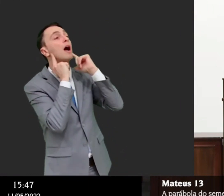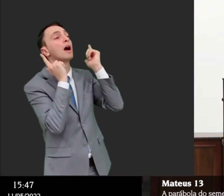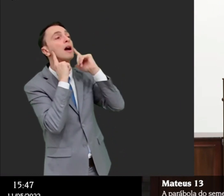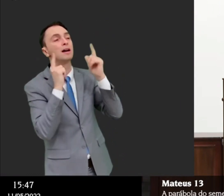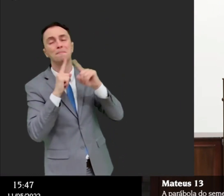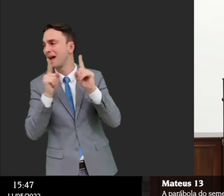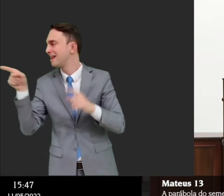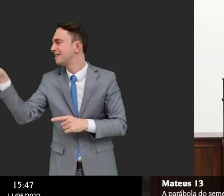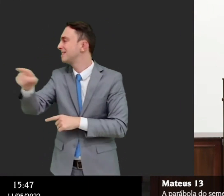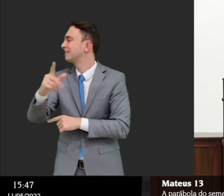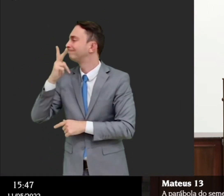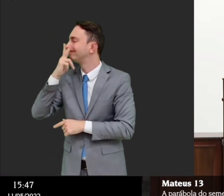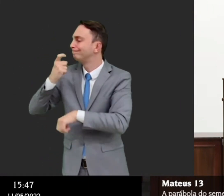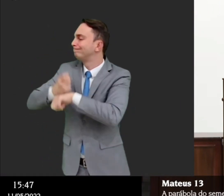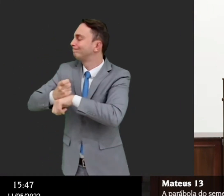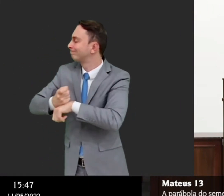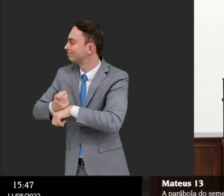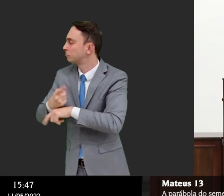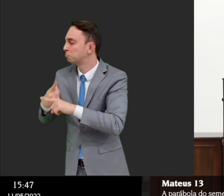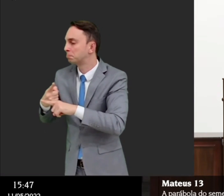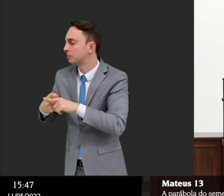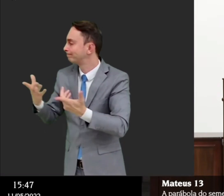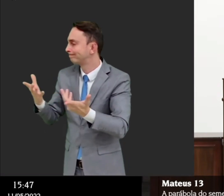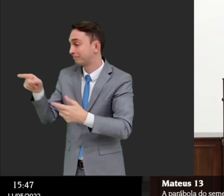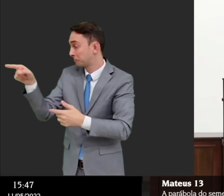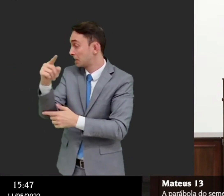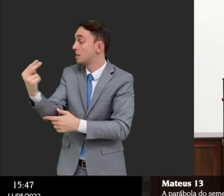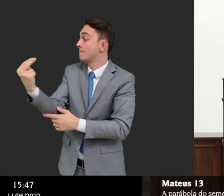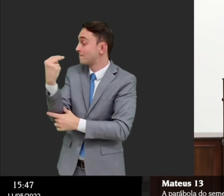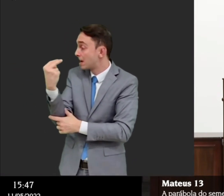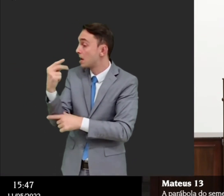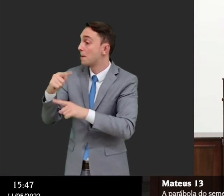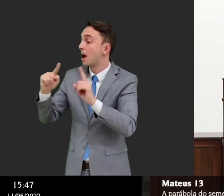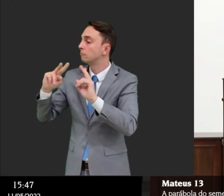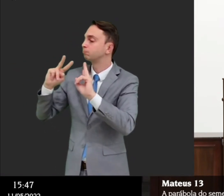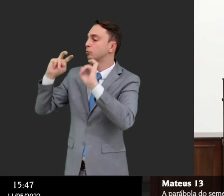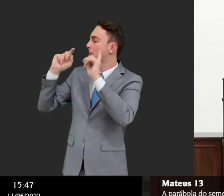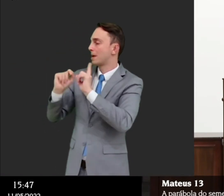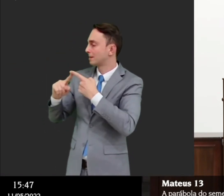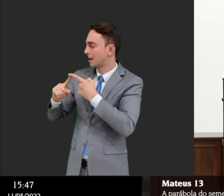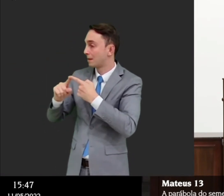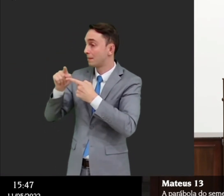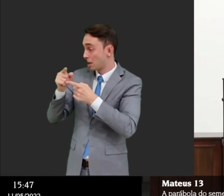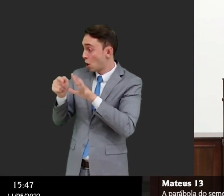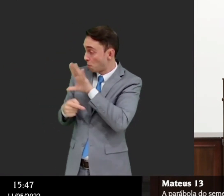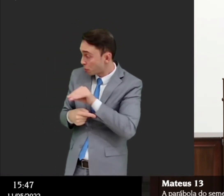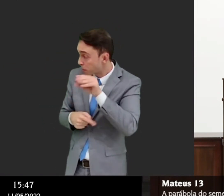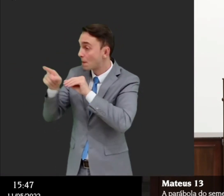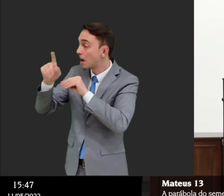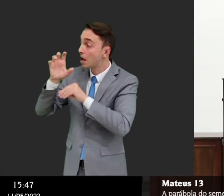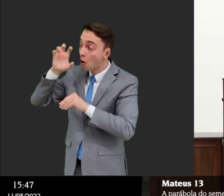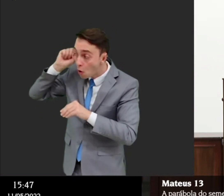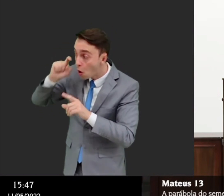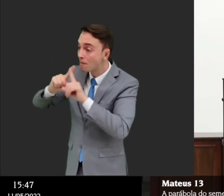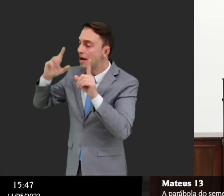vejam, como com os olhos e ouço com os seus ouvidos, e compreendam com o coração, e